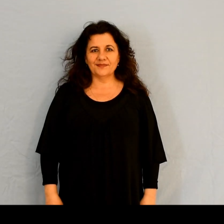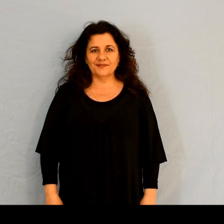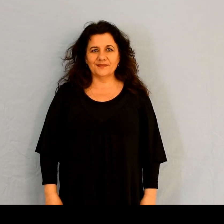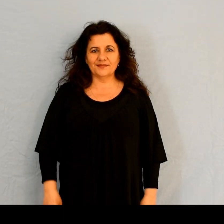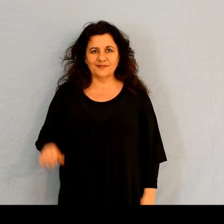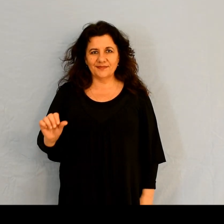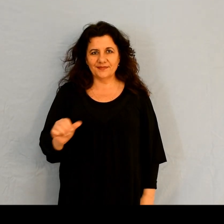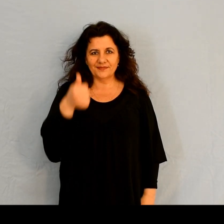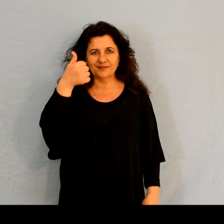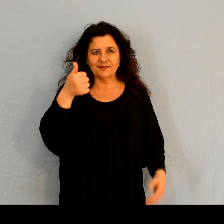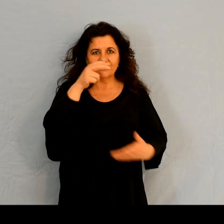Première lecture.